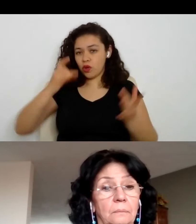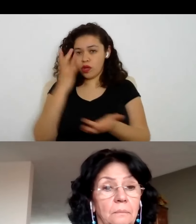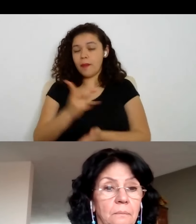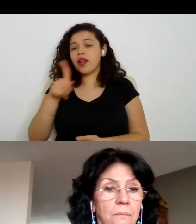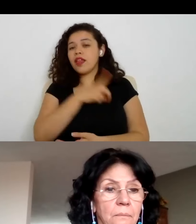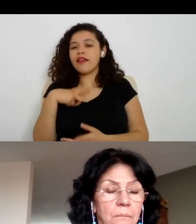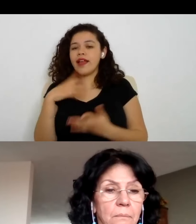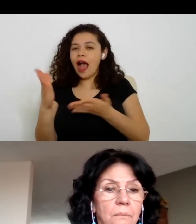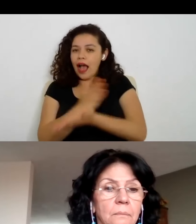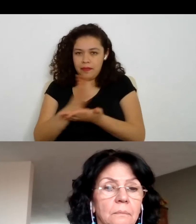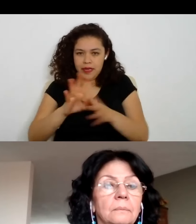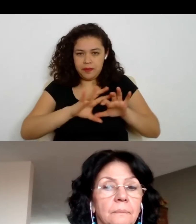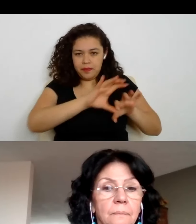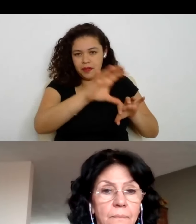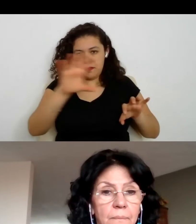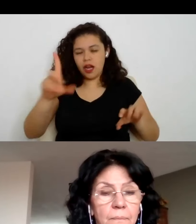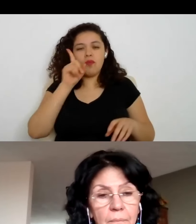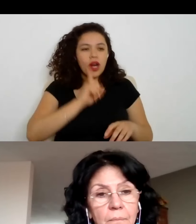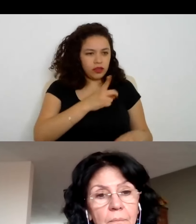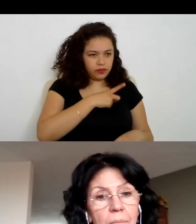estar disasociados.